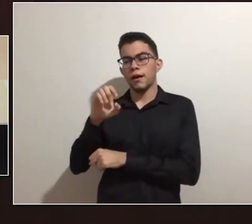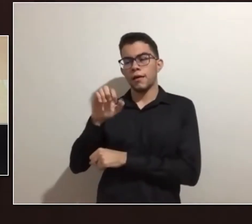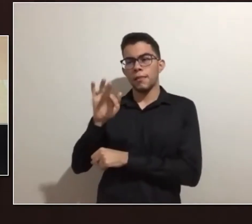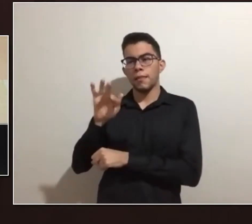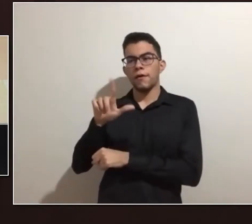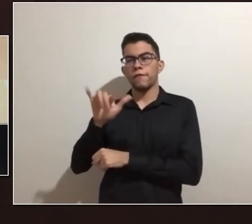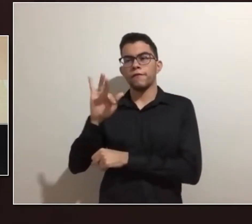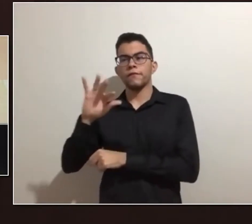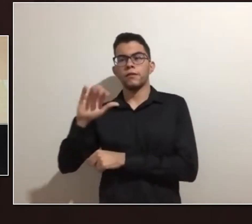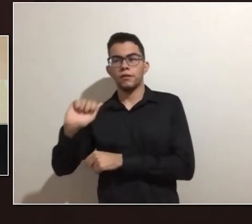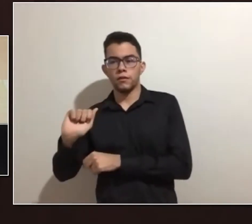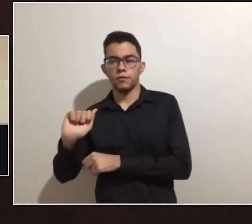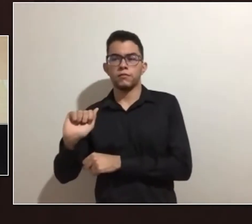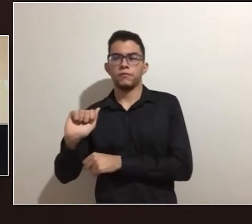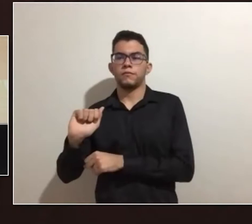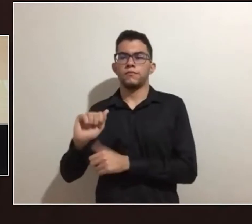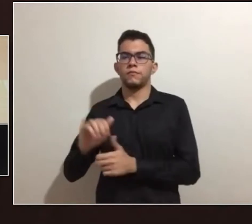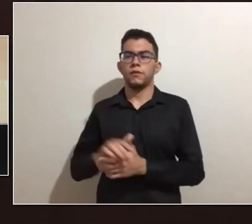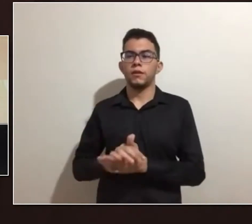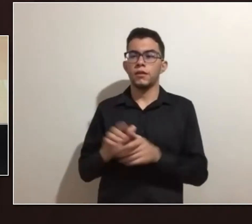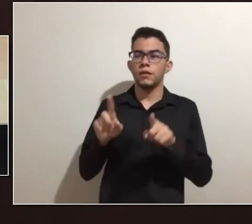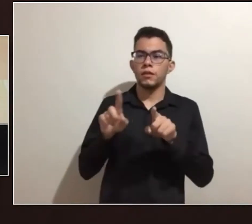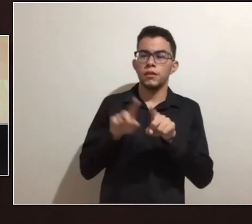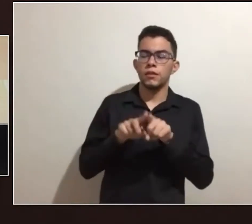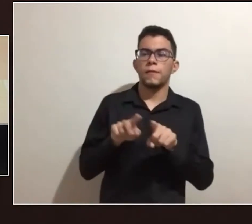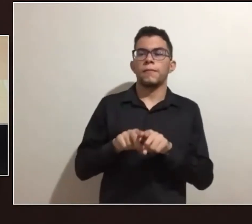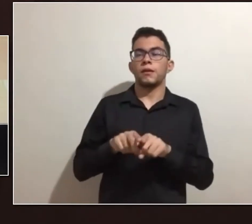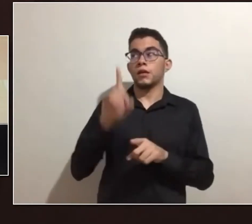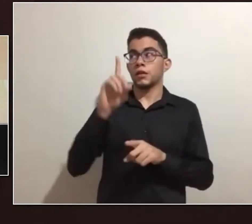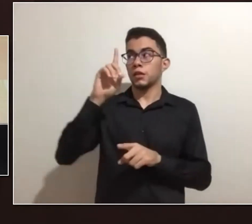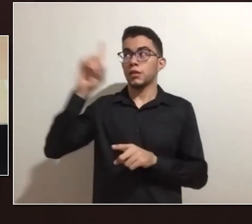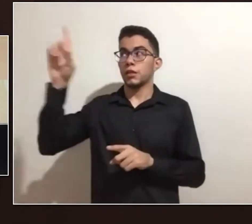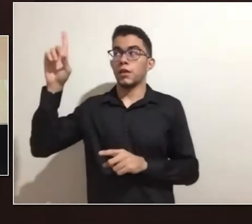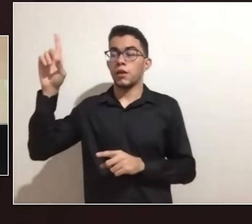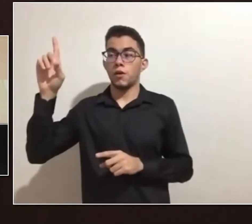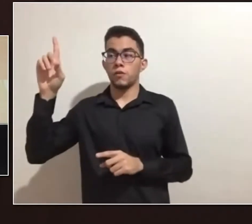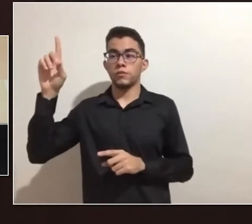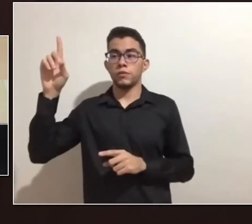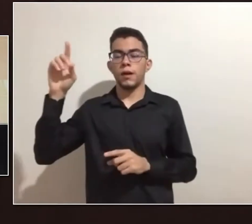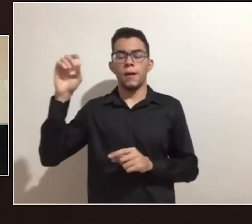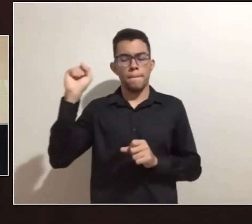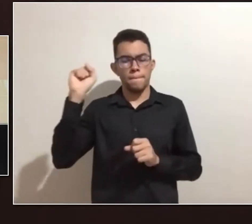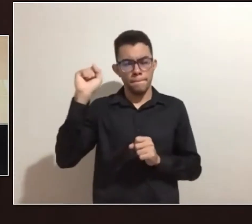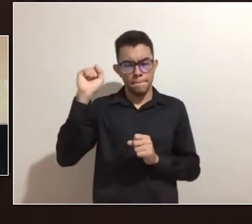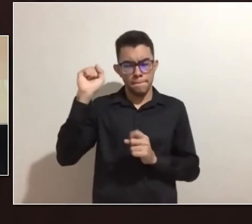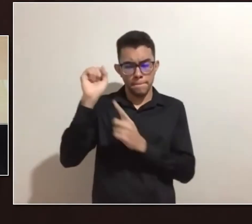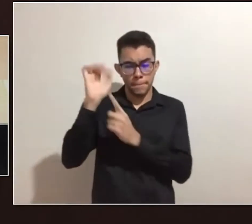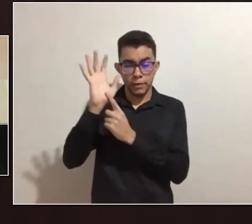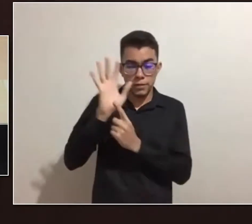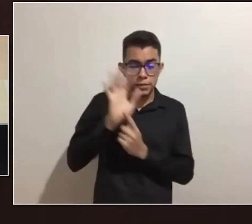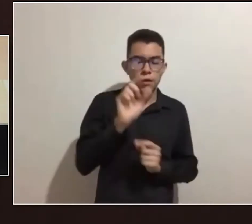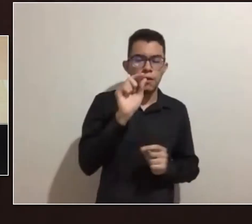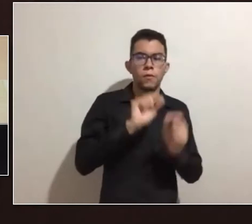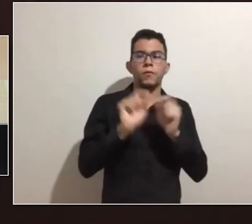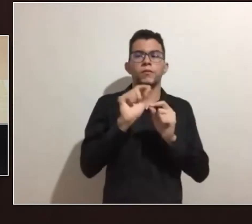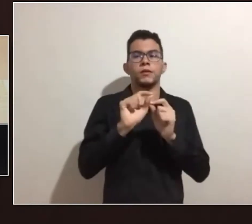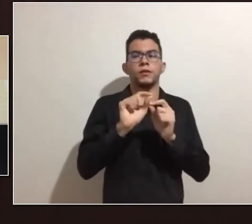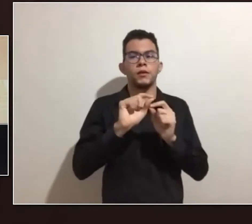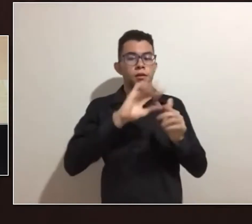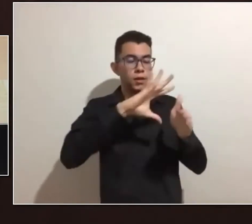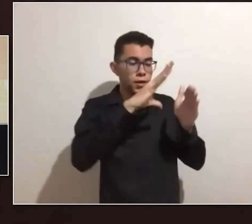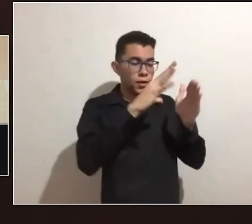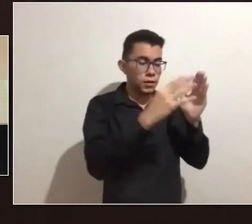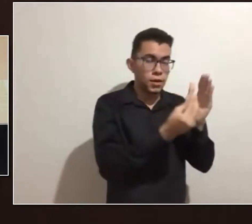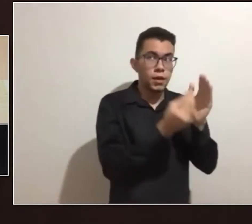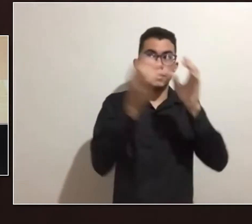em Filadélfia é uma igreja que tem a chave de Davi, que abre a porta do reino e